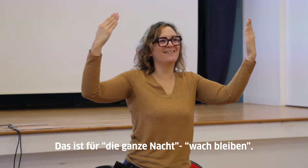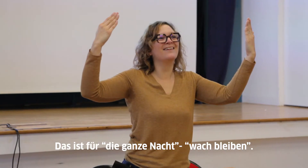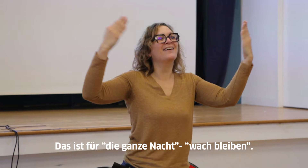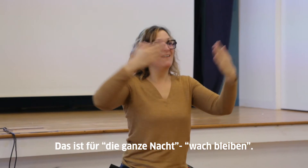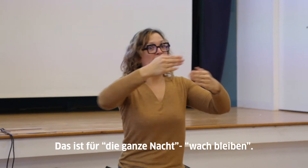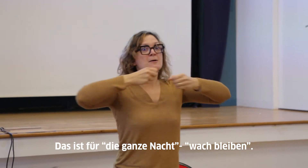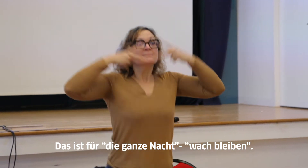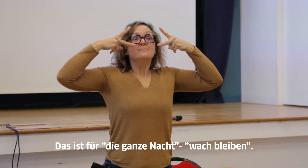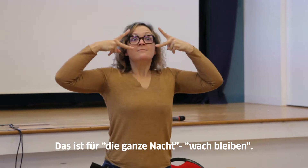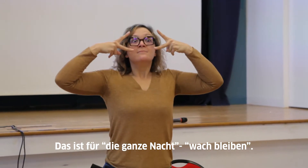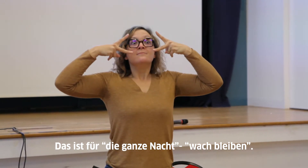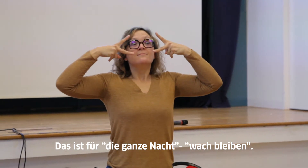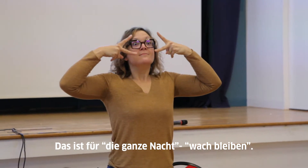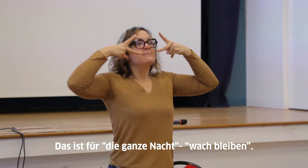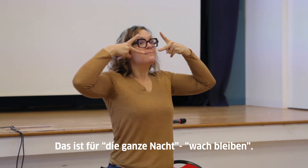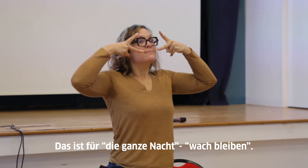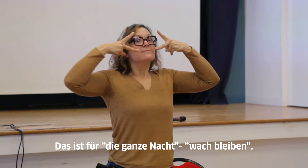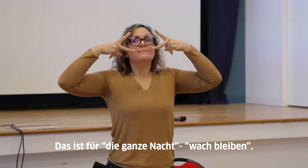Ça c'est pour toute la nuit. Restez éveillés.